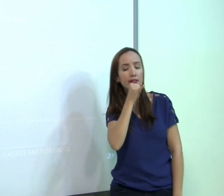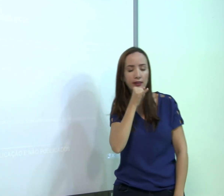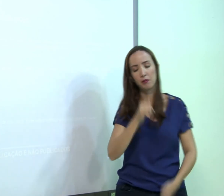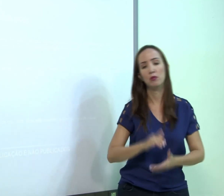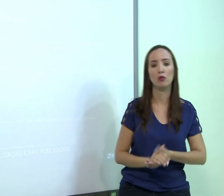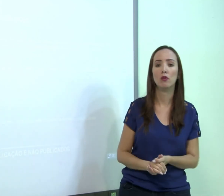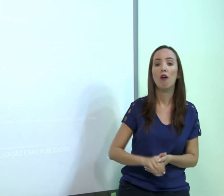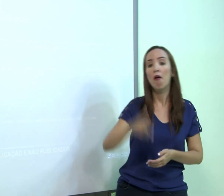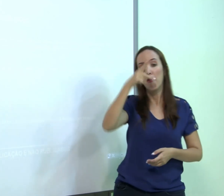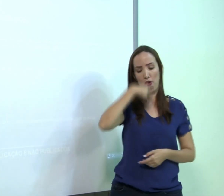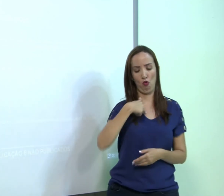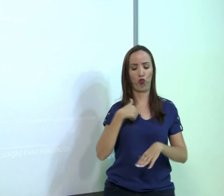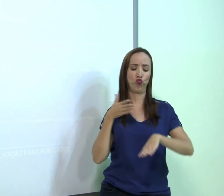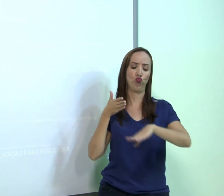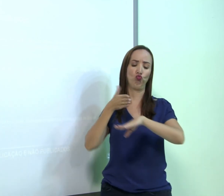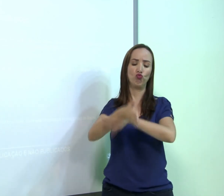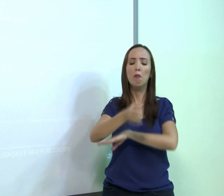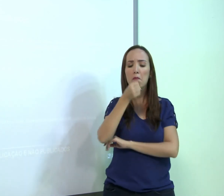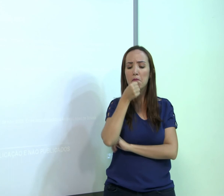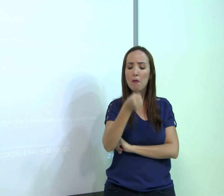coloca o nome do entrevistado.